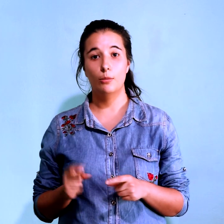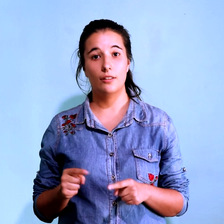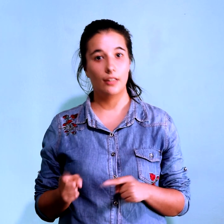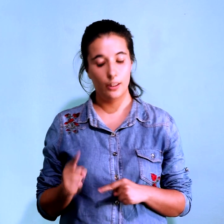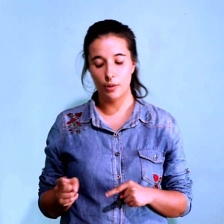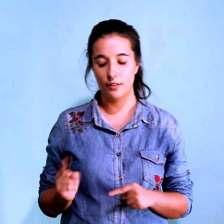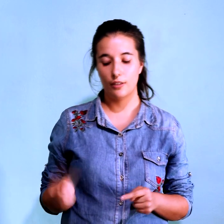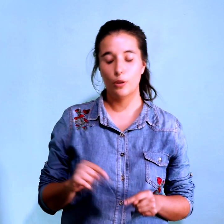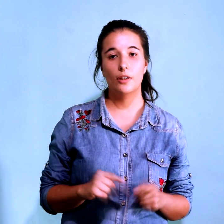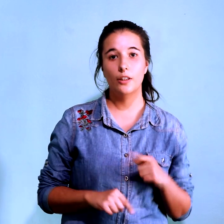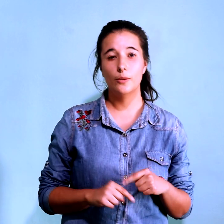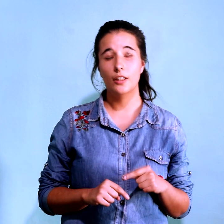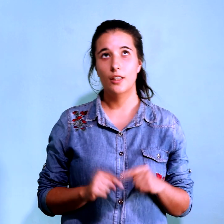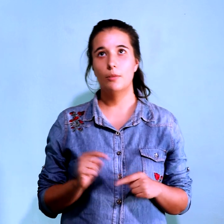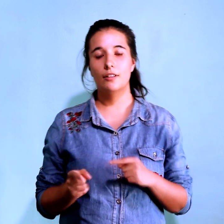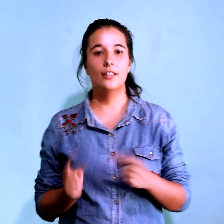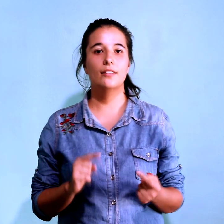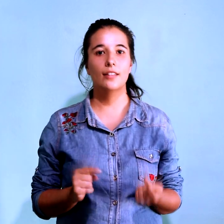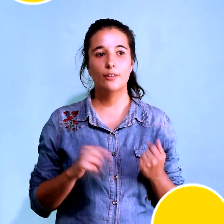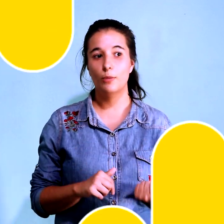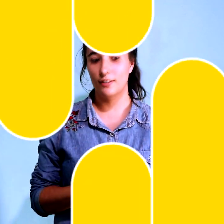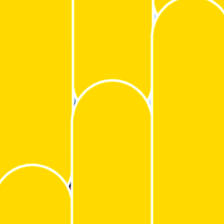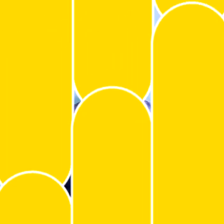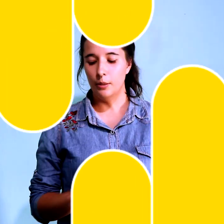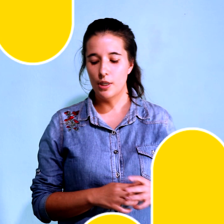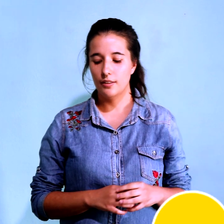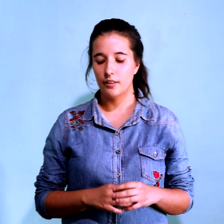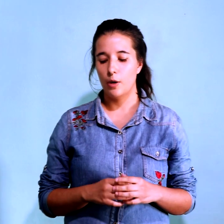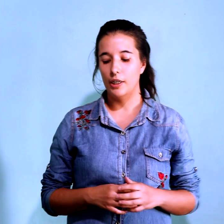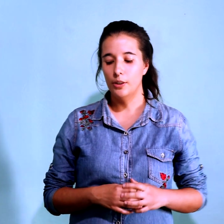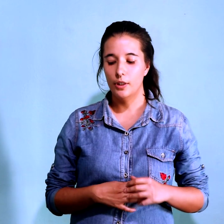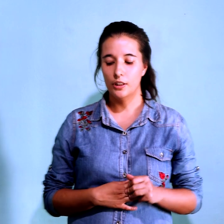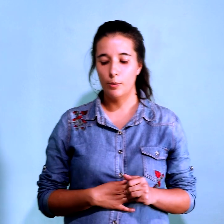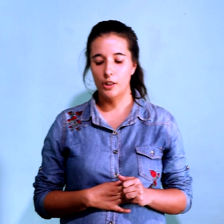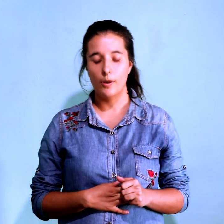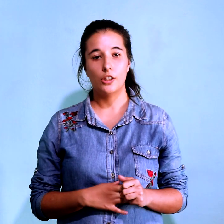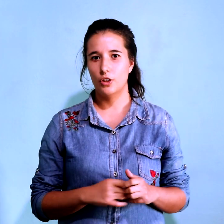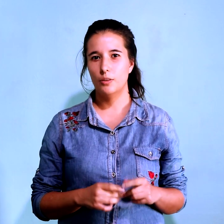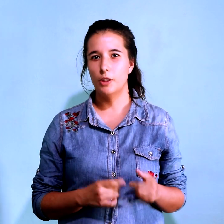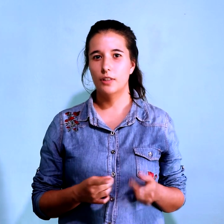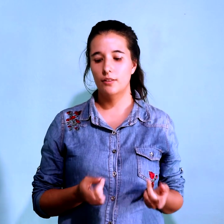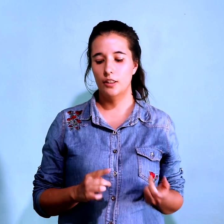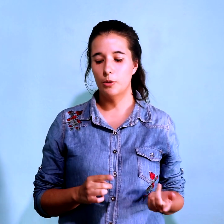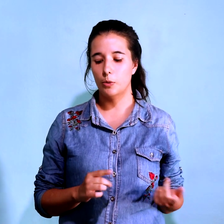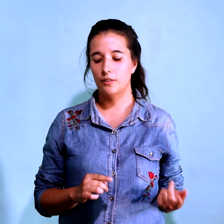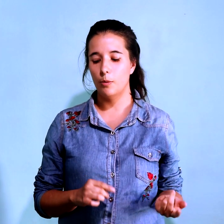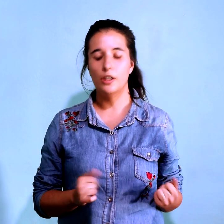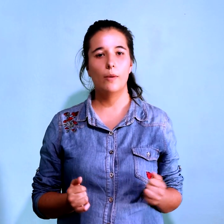Libras. Libras é só para a língua brasileira de sinais do Brasil. Libras é uma língua e não uma linguagem. Para se perguntar se Libras pode ser uma